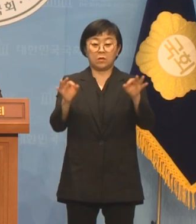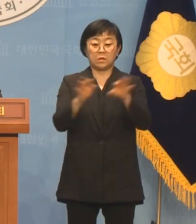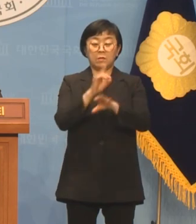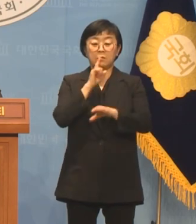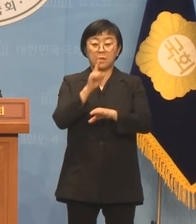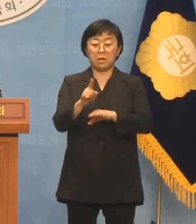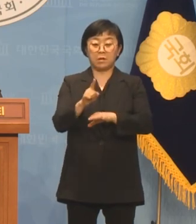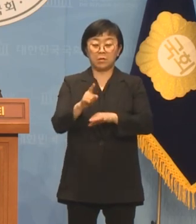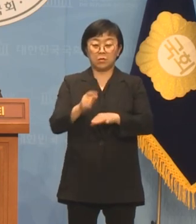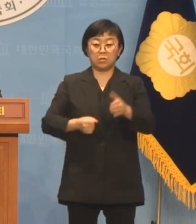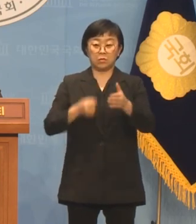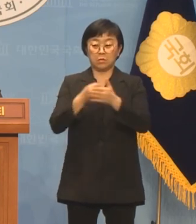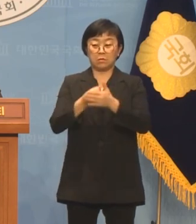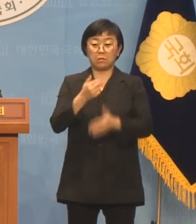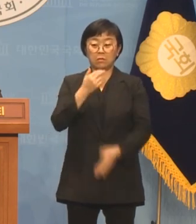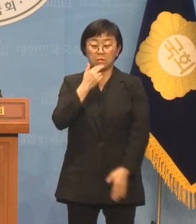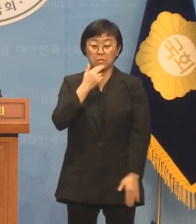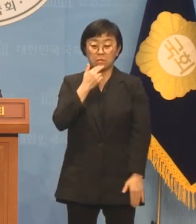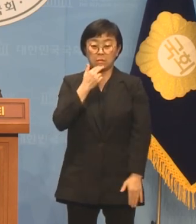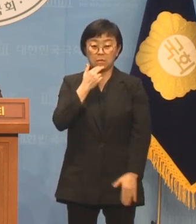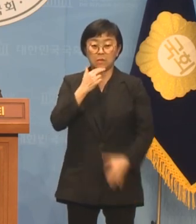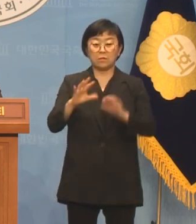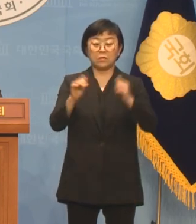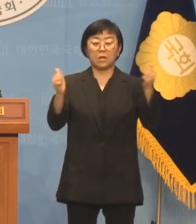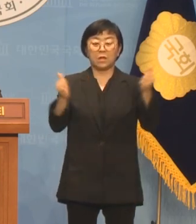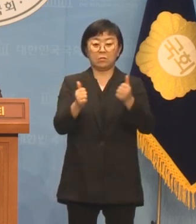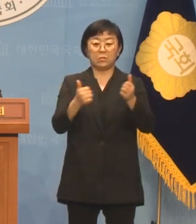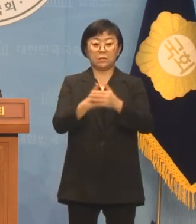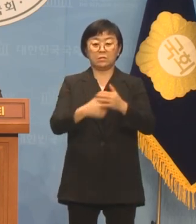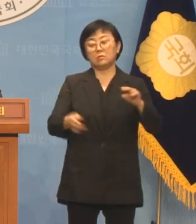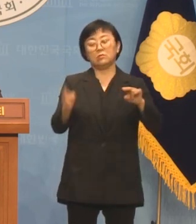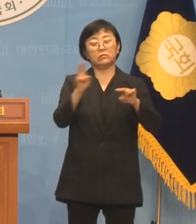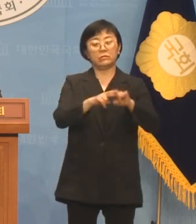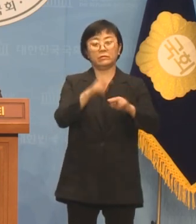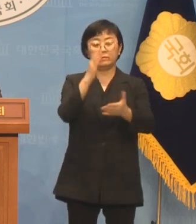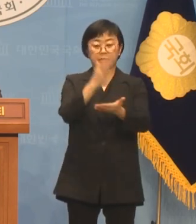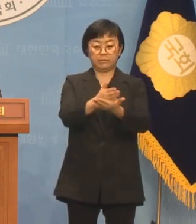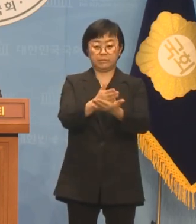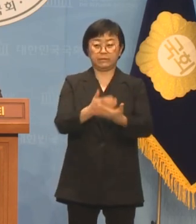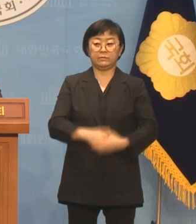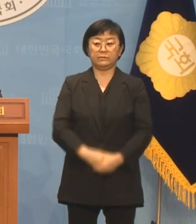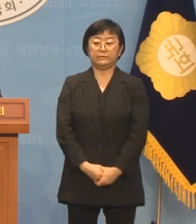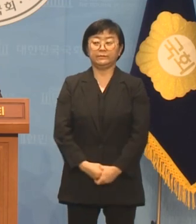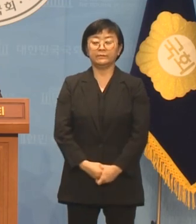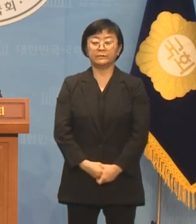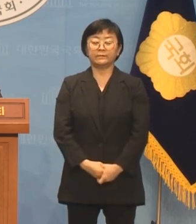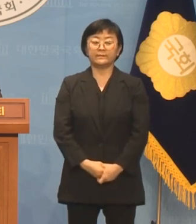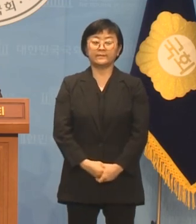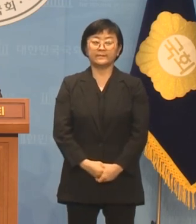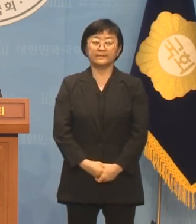말할 용기조차 없다면 국회의원을 하겠다고 나서지 마시기 바랍니다.